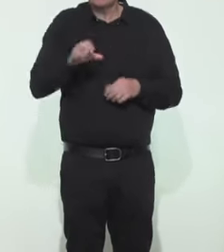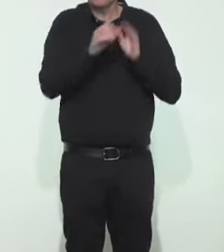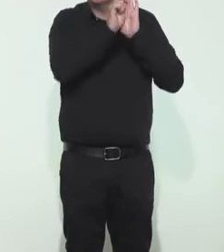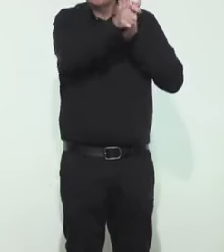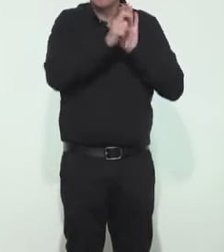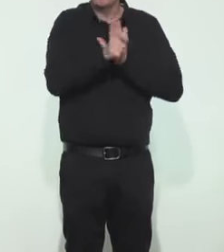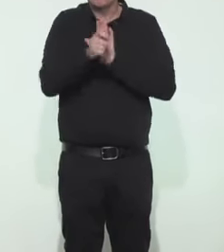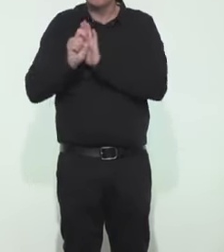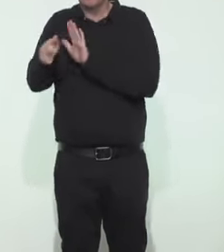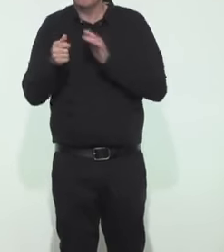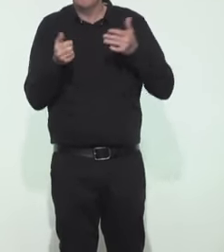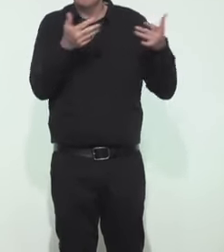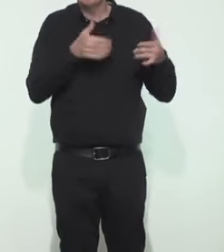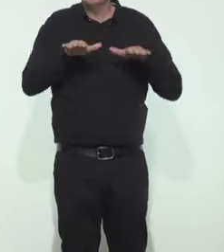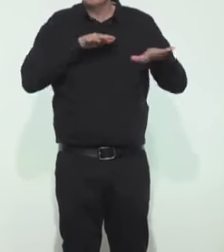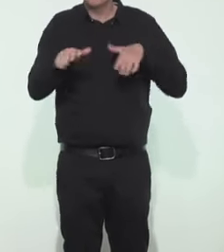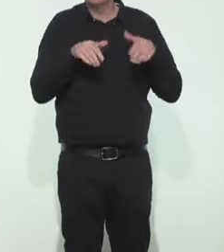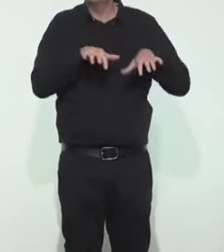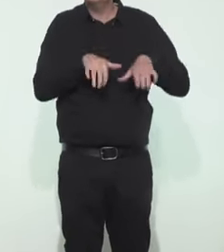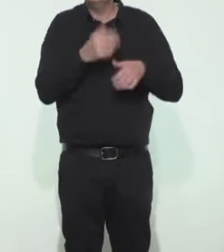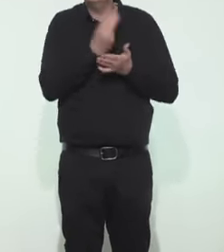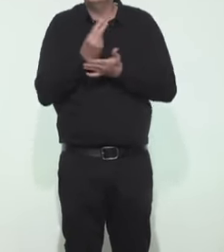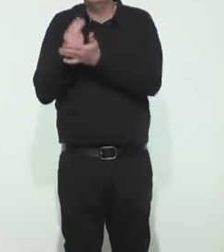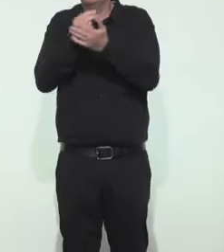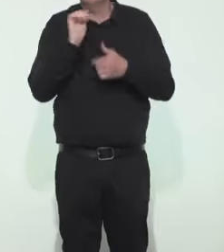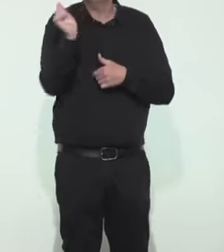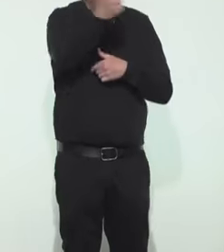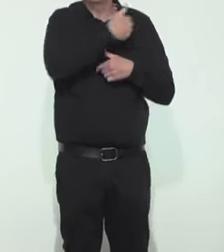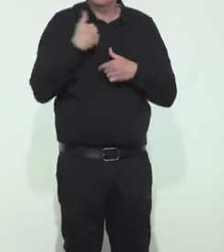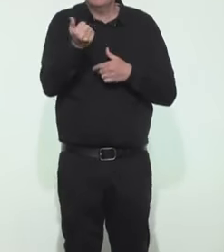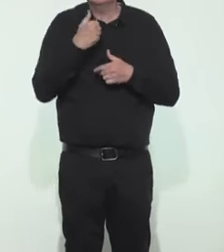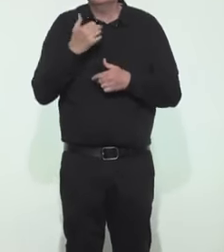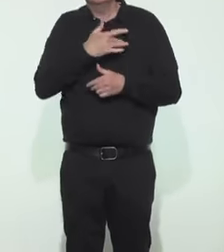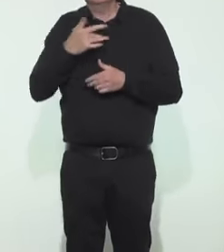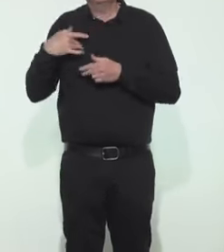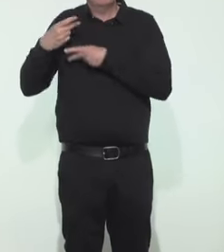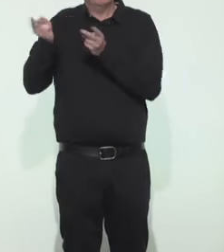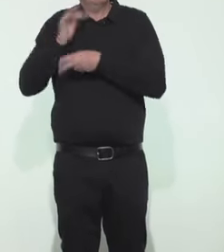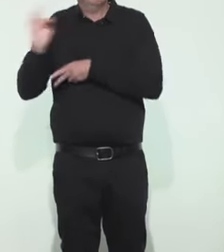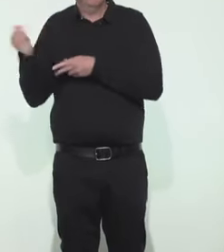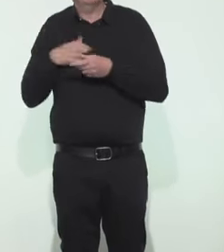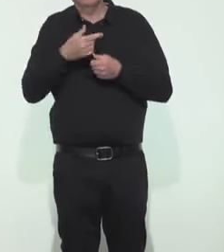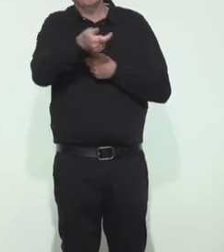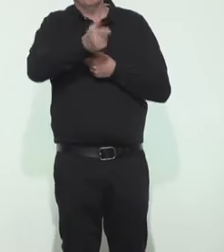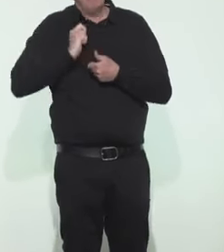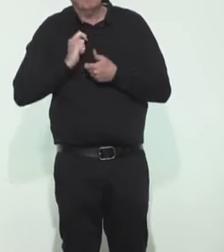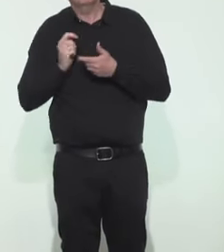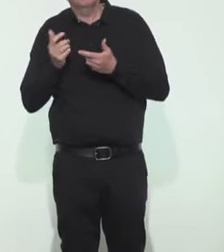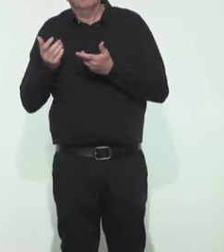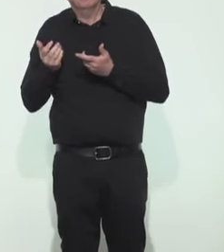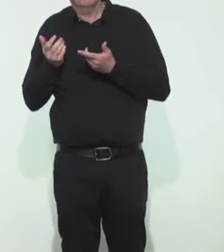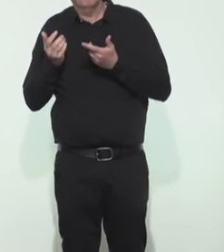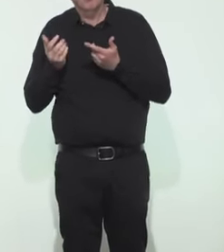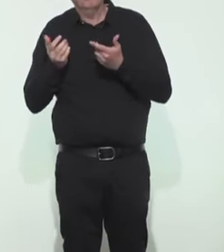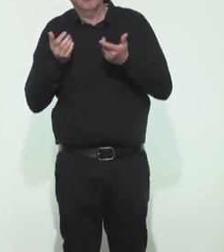de saisine avant même que nous ayons le dispositif de santé publique france dont c'est juste un transfert de ces données vers le dispositif national et et